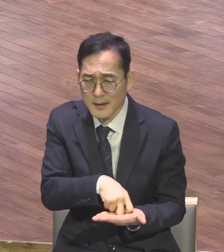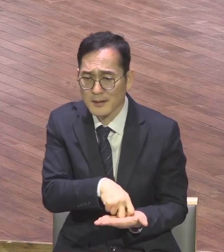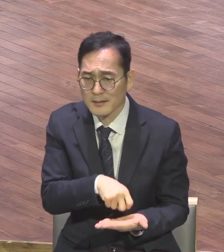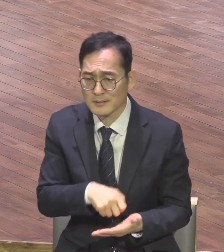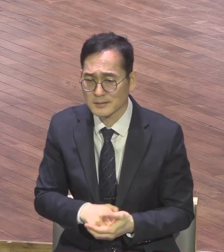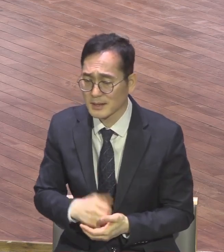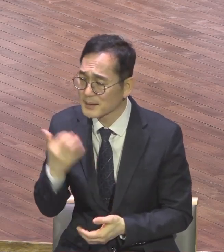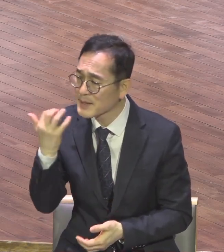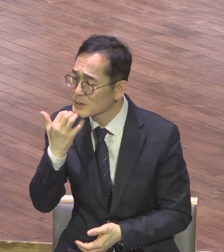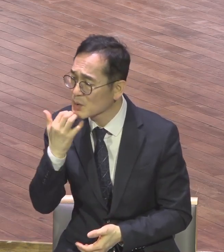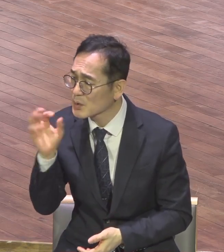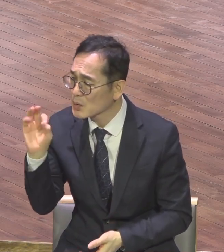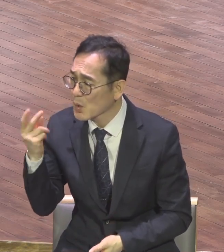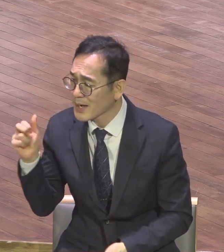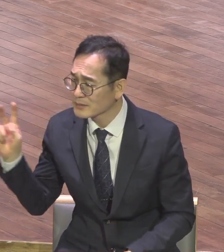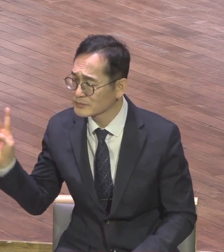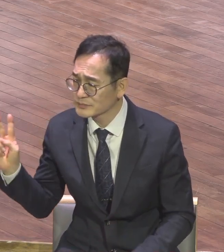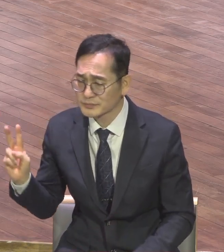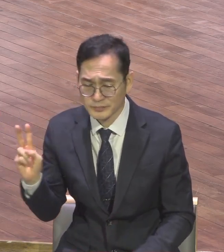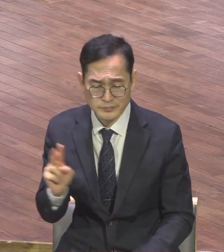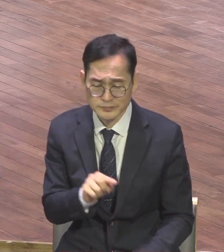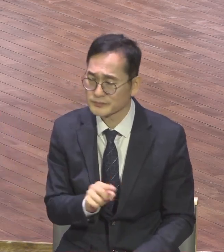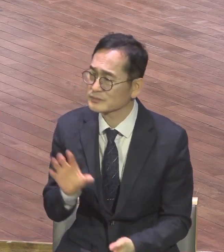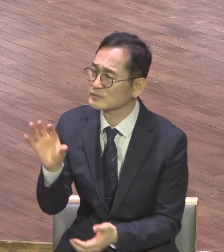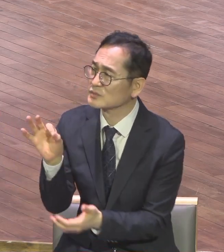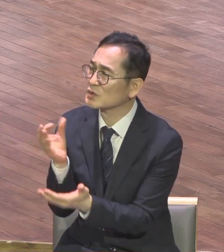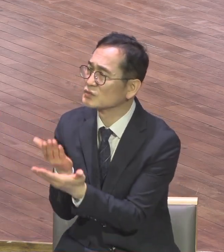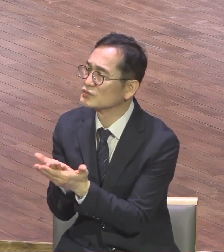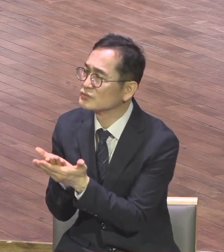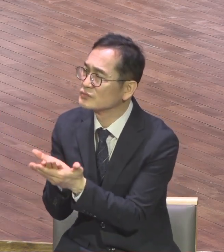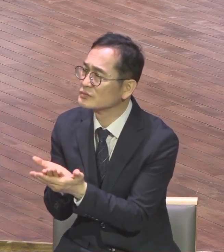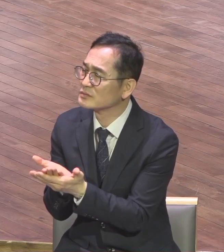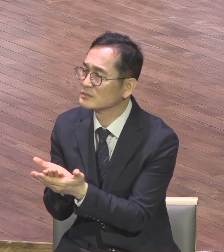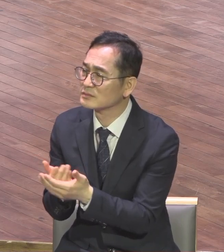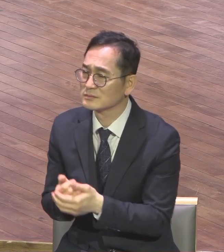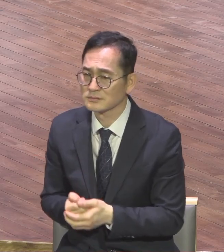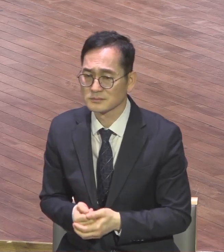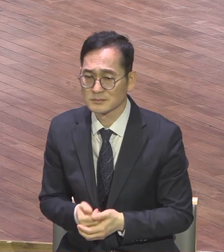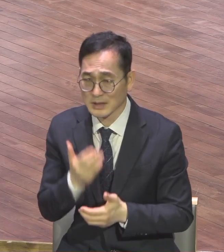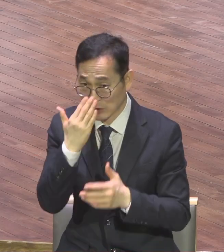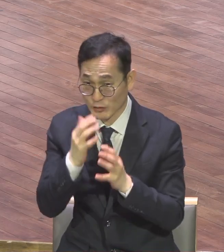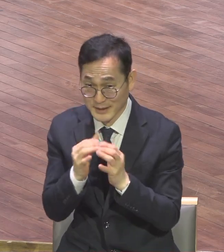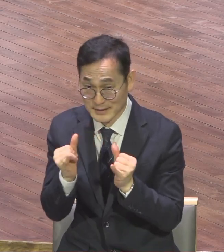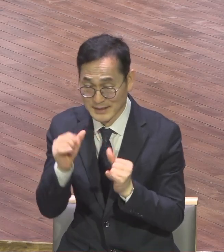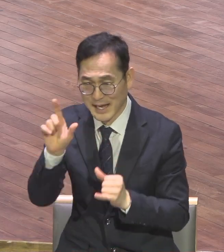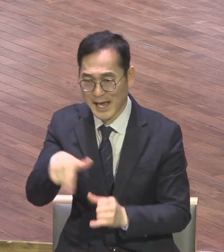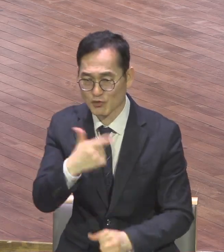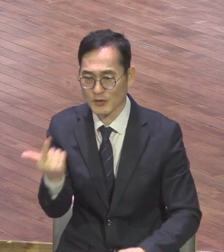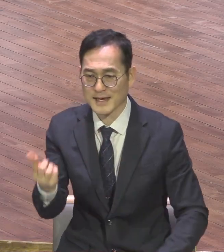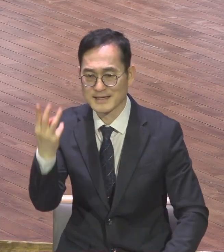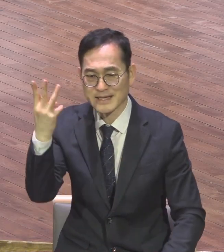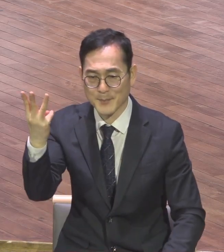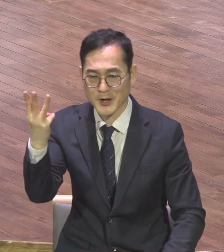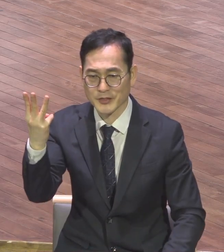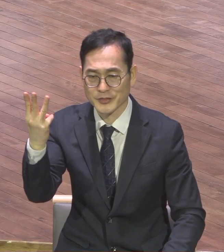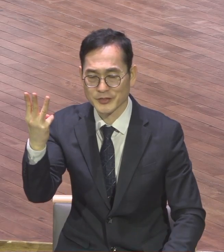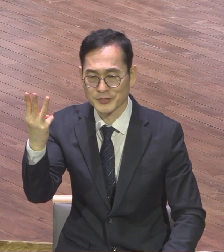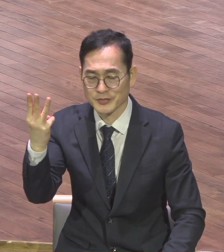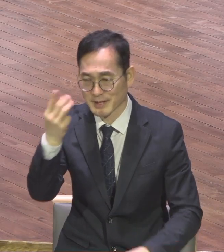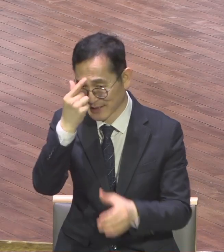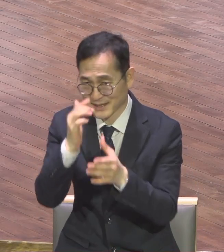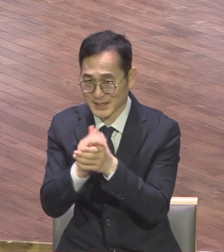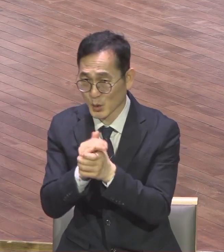베드로와 요한이 성전에 들어가려 함을 보고 구걸하거늘 유대인들은 하루 세 번 정해진